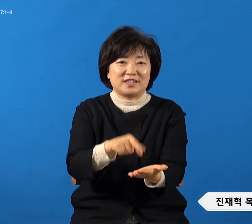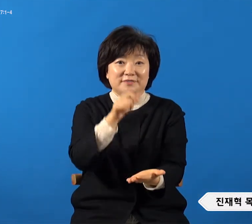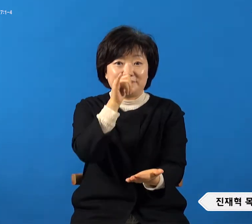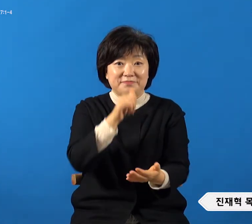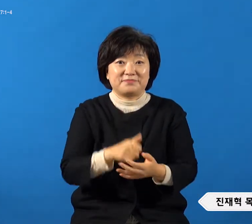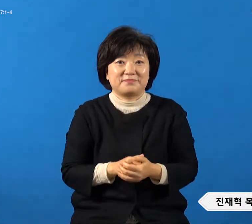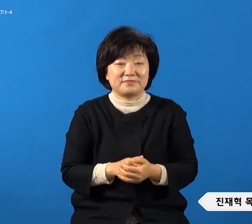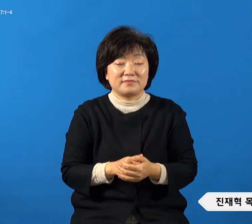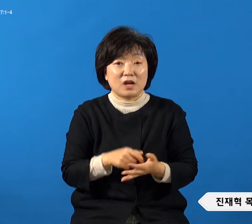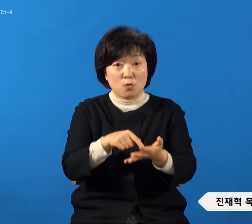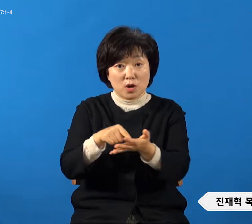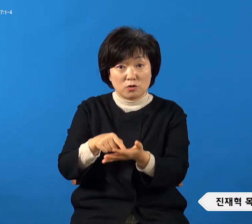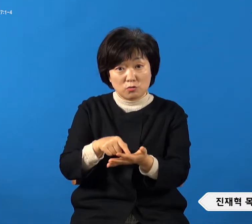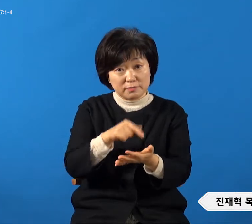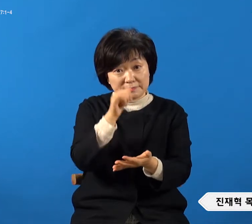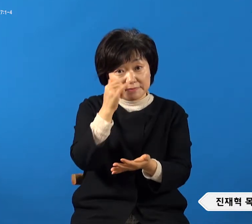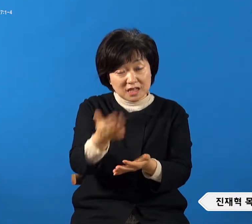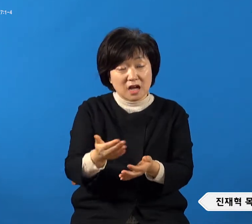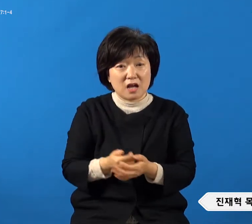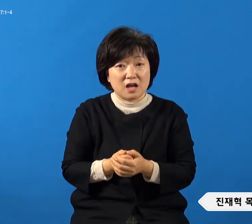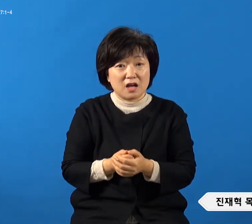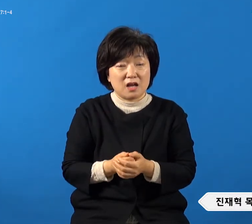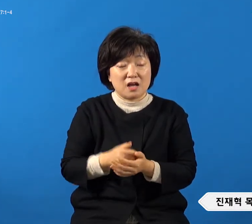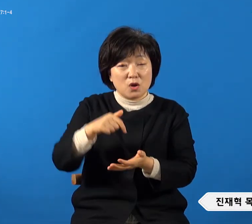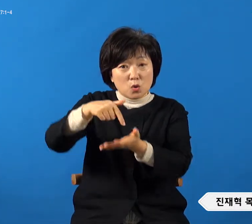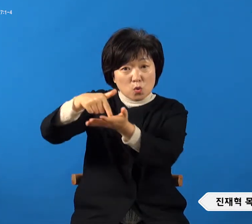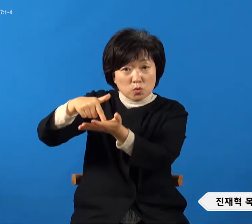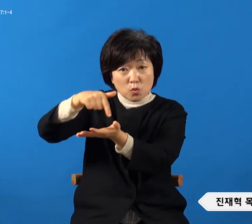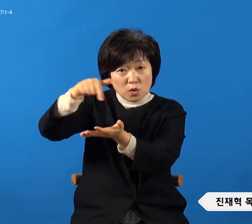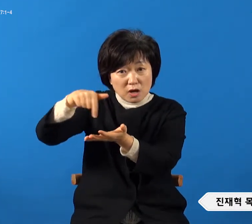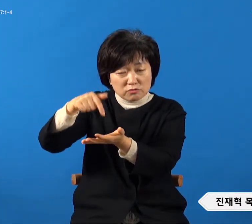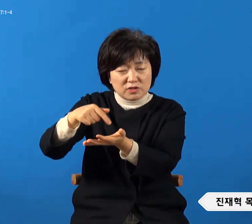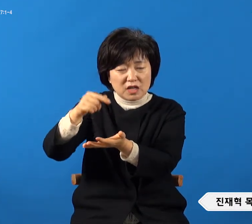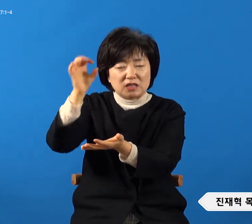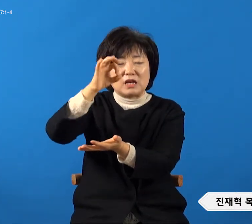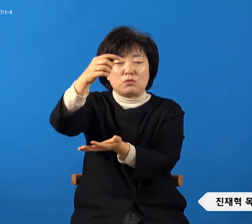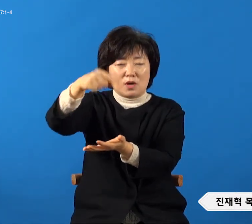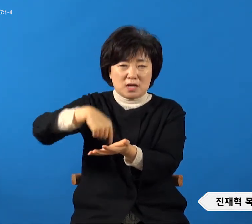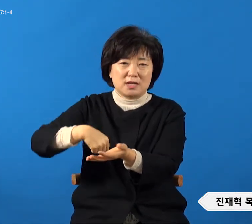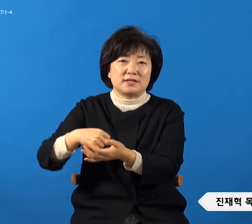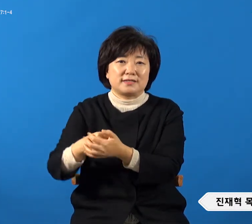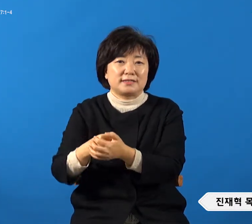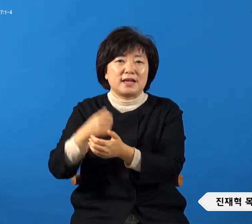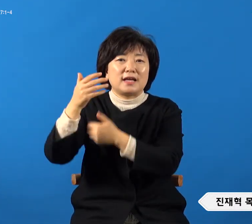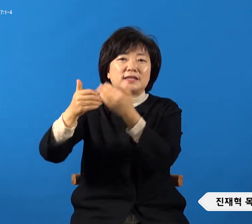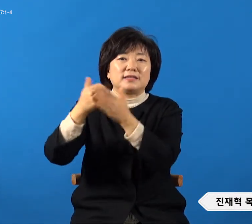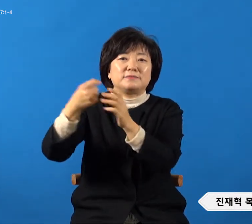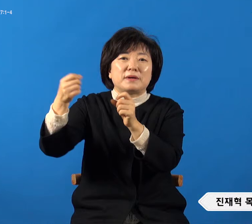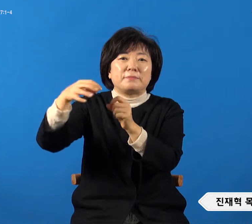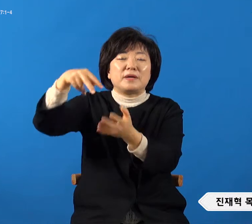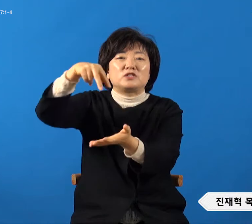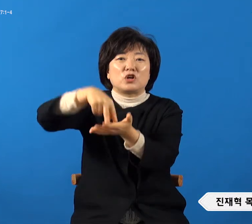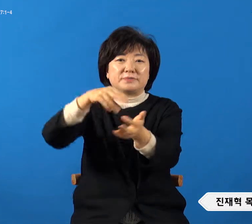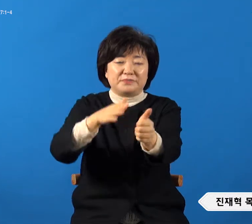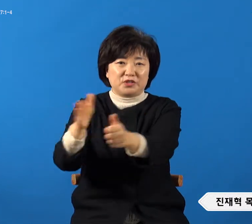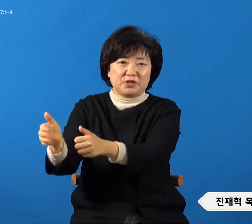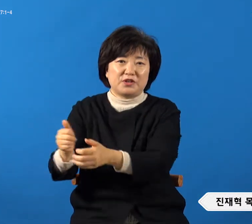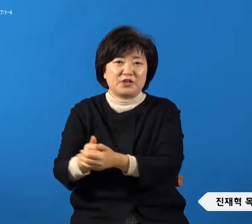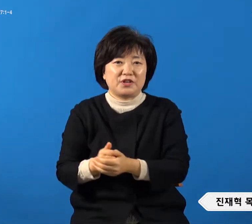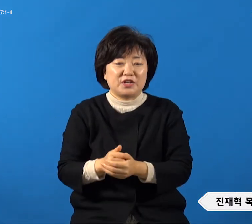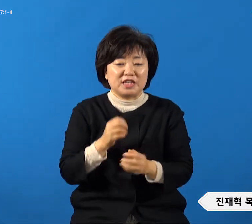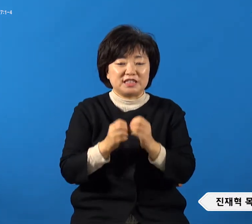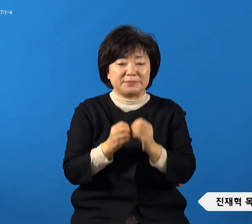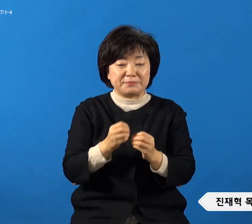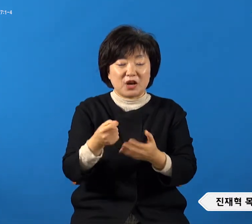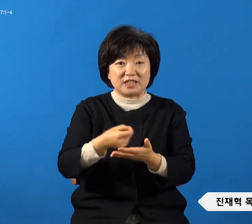설명합니다. 외로움 가운데 있습니까? 고독 가운데 나오십시오. 하나님 앞에 서십시오. 오늘 이 시편